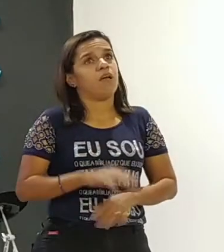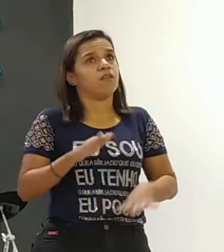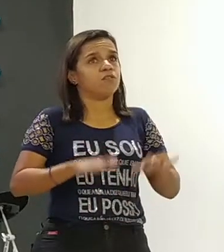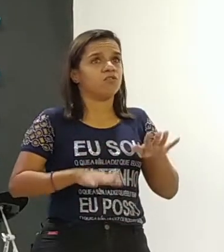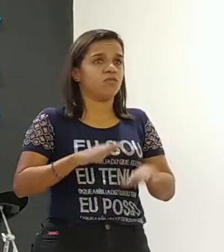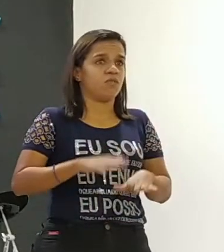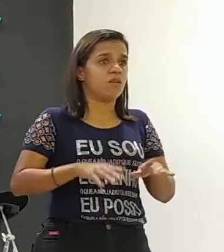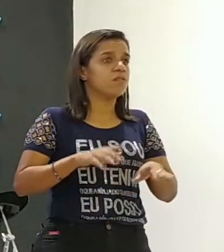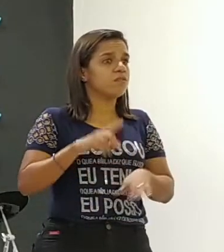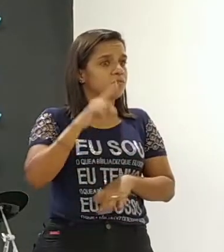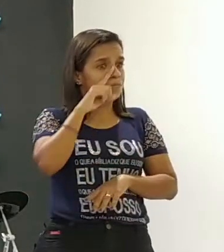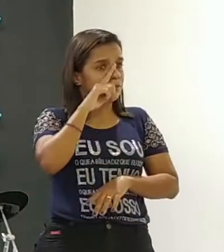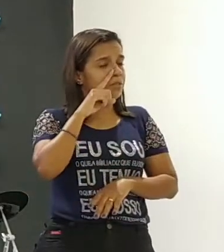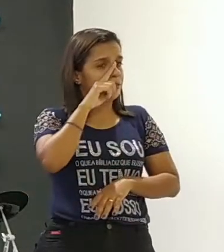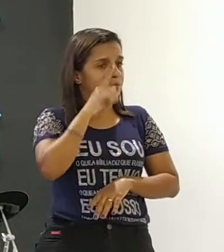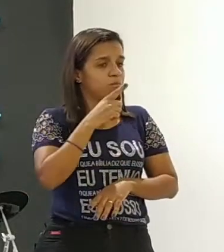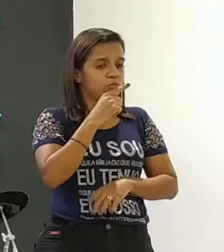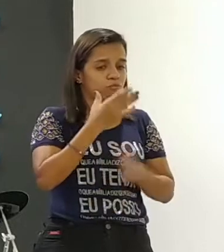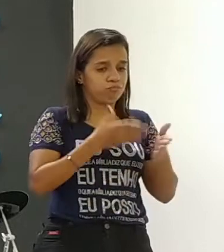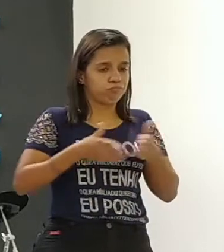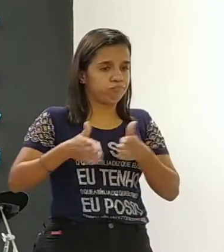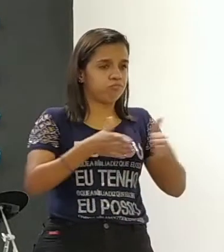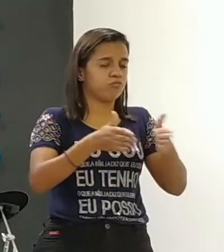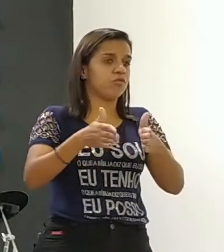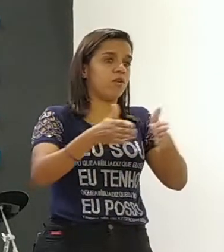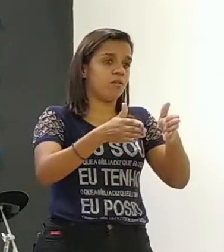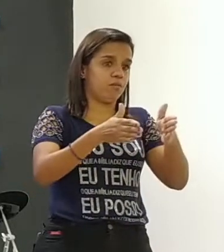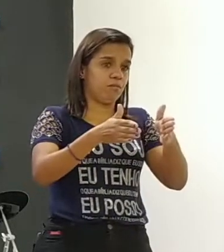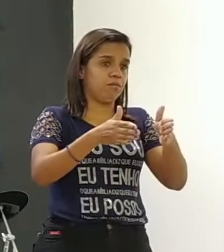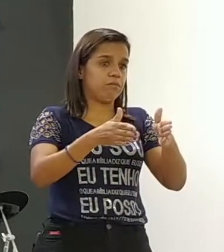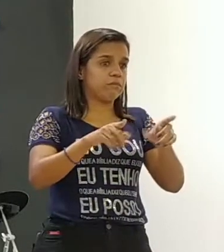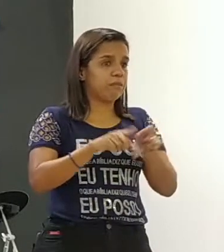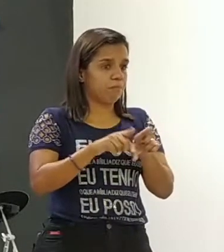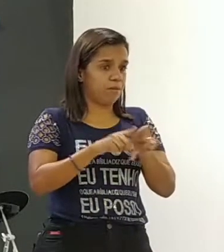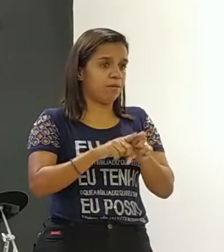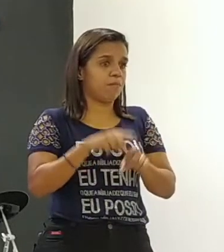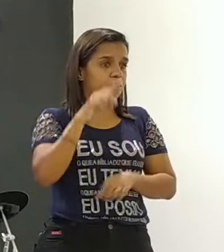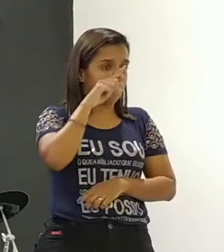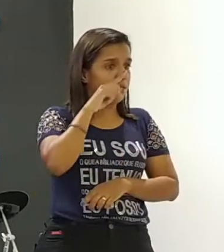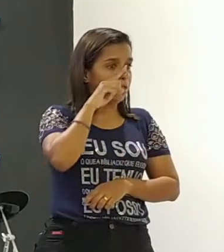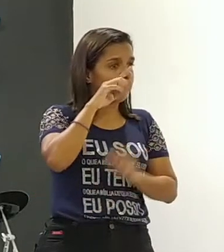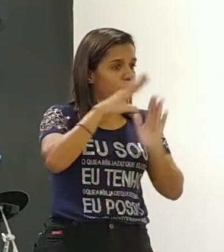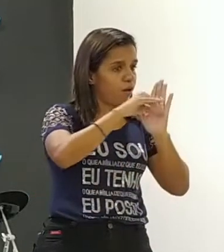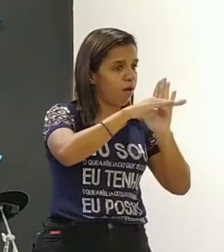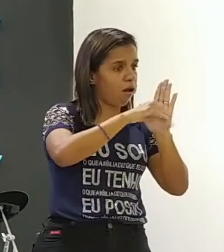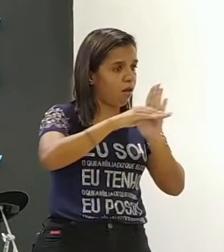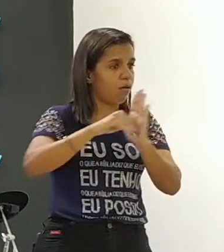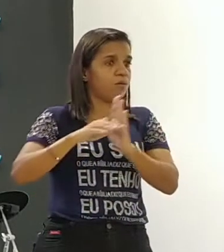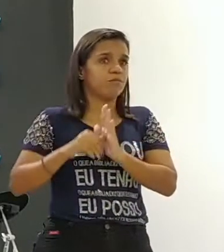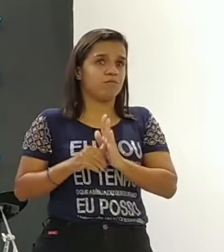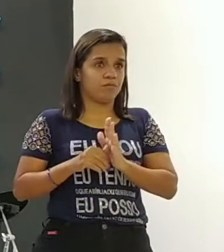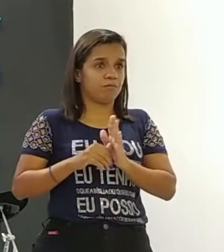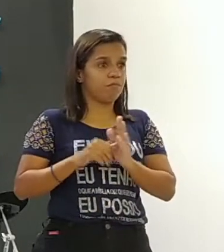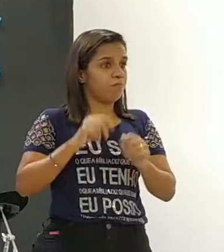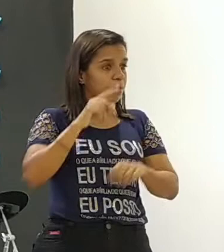em perigos de rios, em perigos de assaltantes, em perigos dos